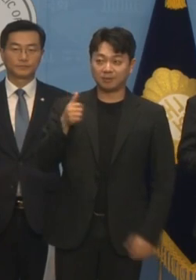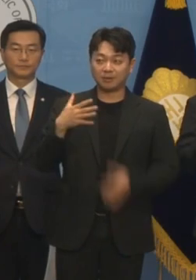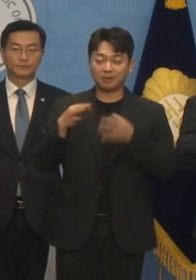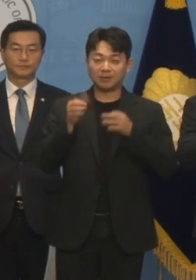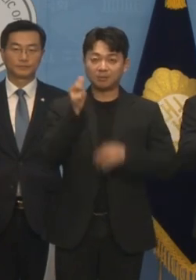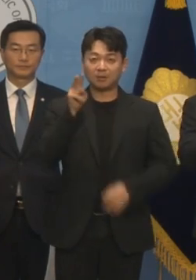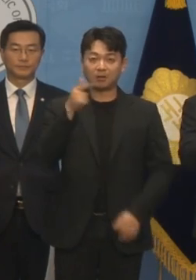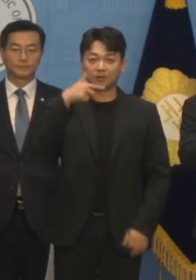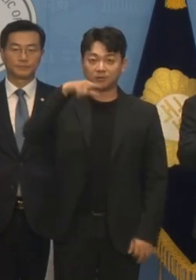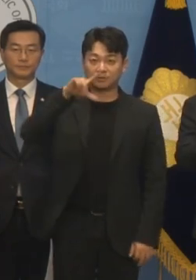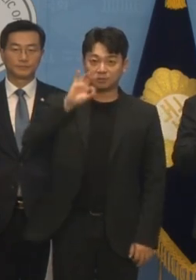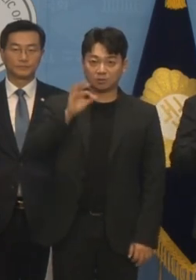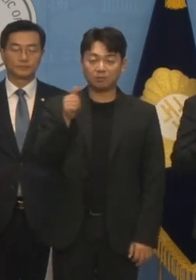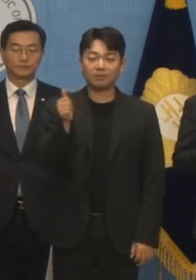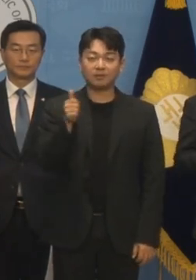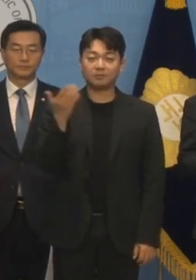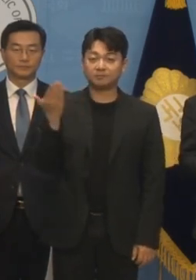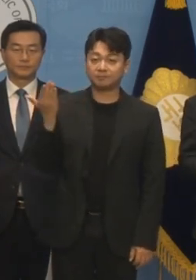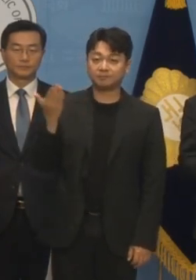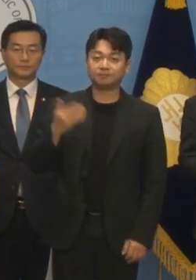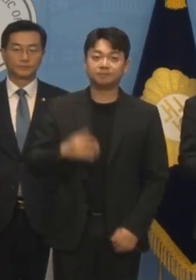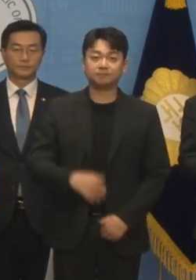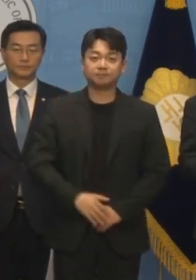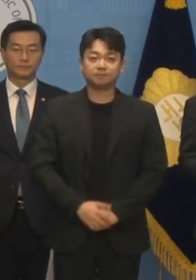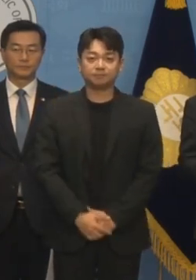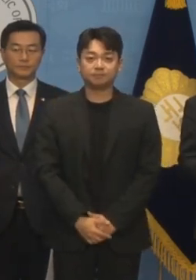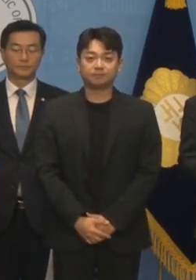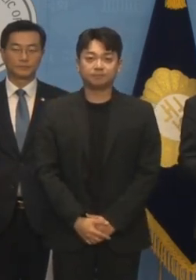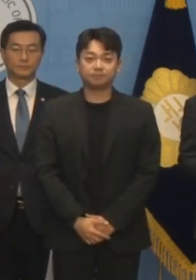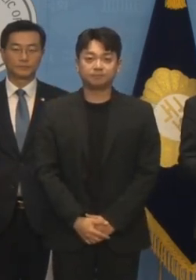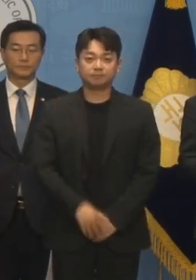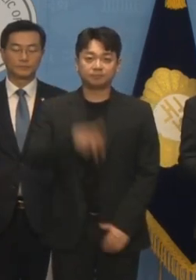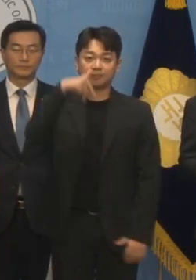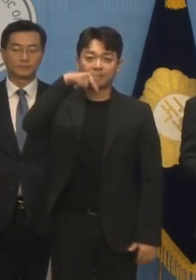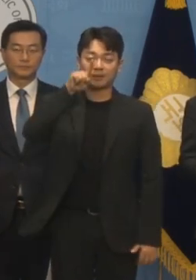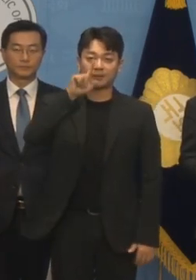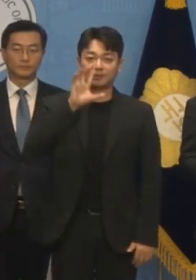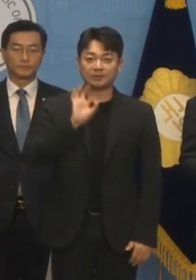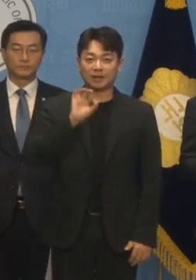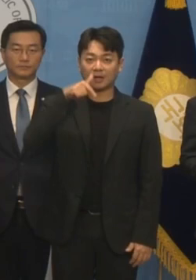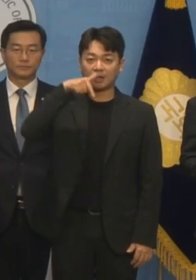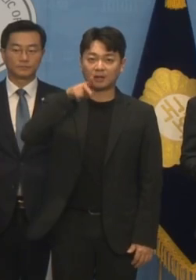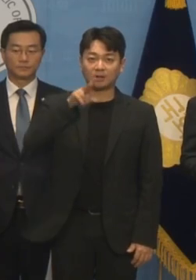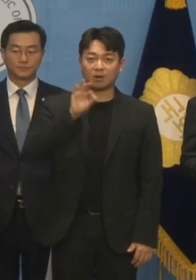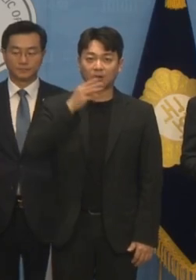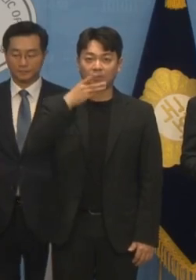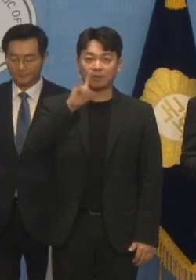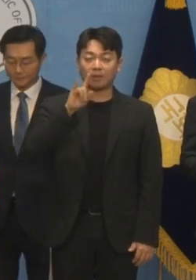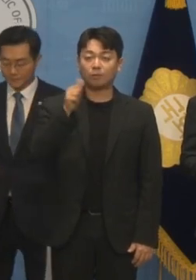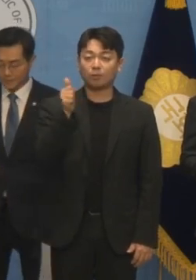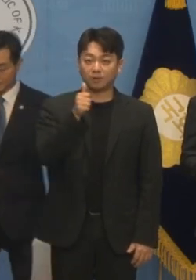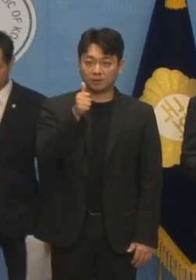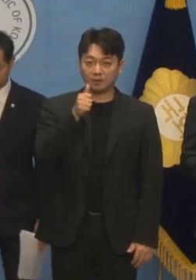단서입니다 먼저음 장경태 최고 의원께서 모두 발현을